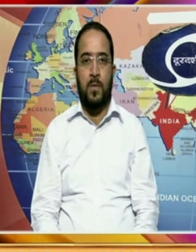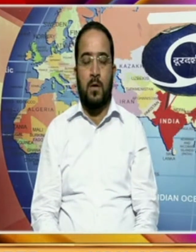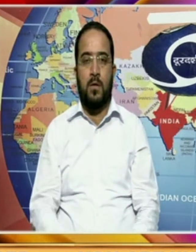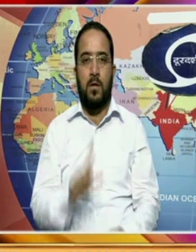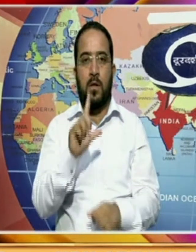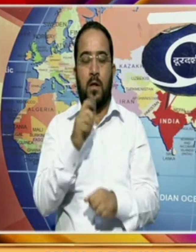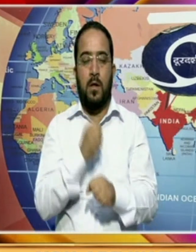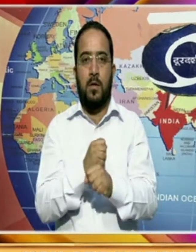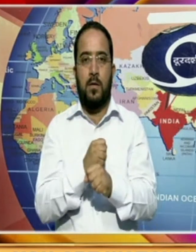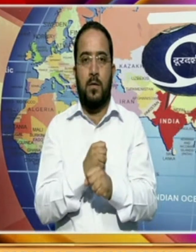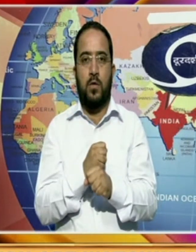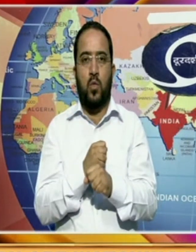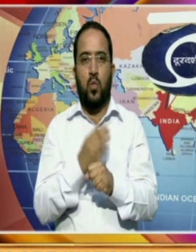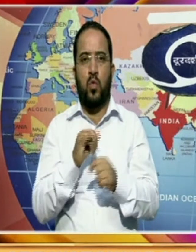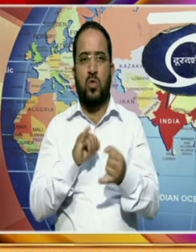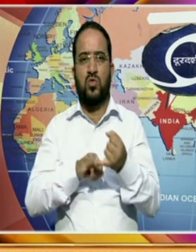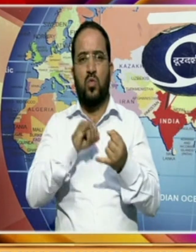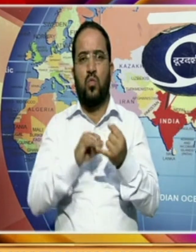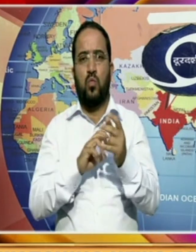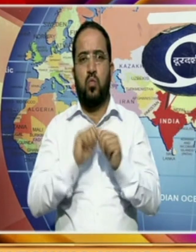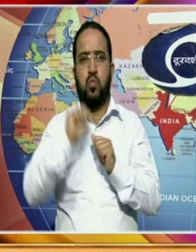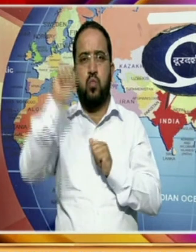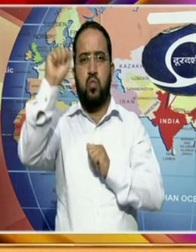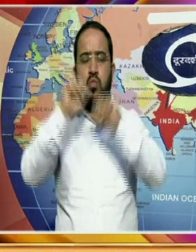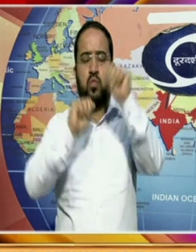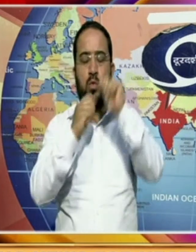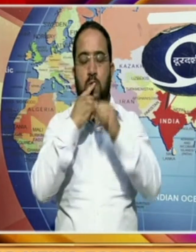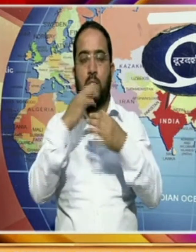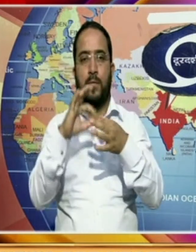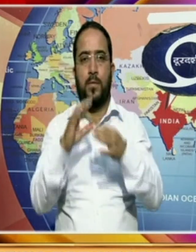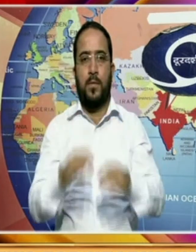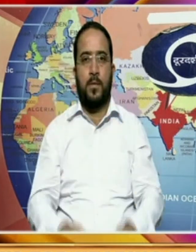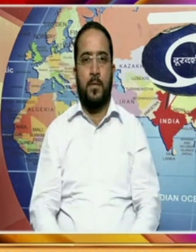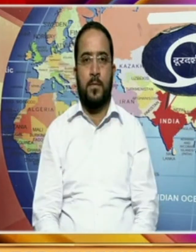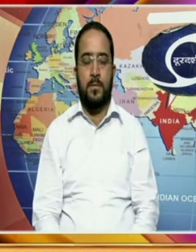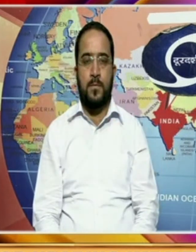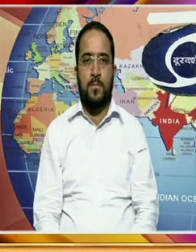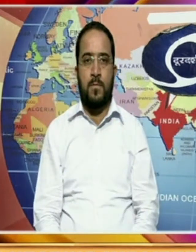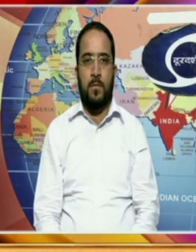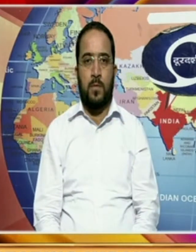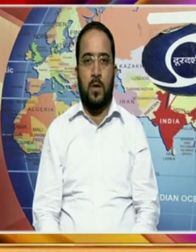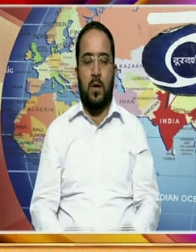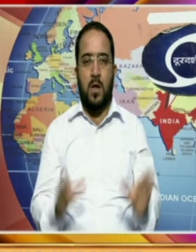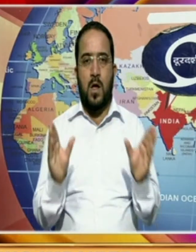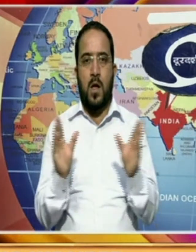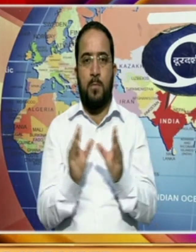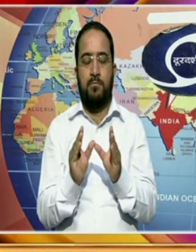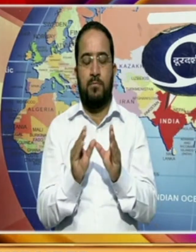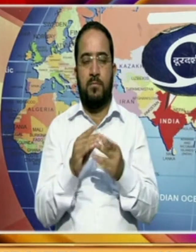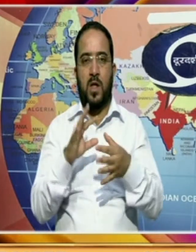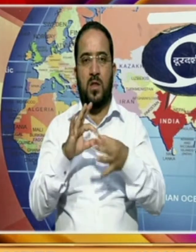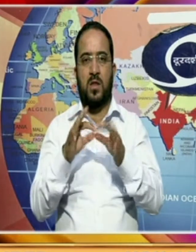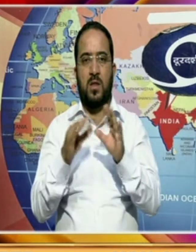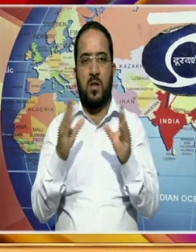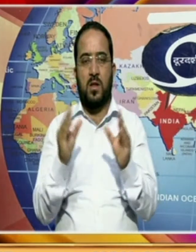एलजी ने कहा कि शहरी और देही इलाकों में जो खाई पैदा हुई है, उसको कम करने की जरूरत है।